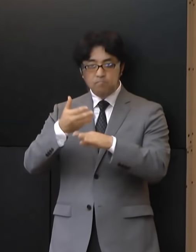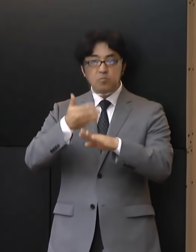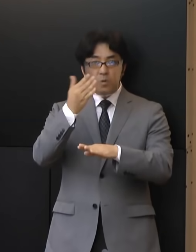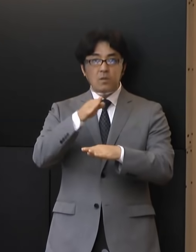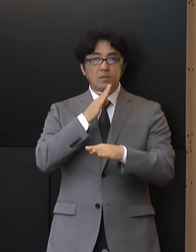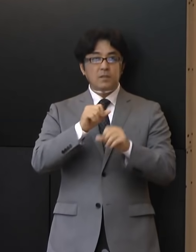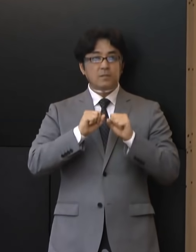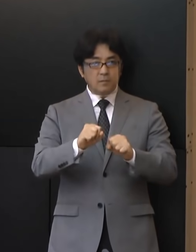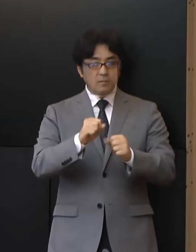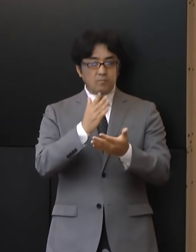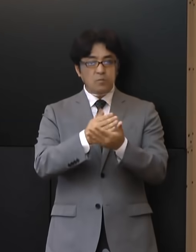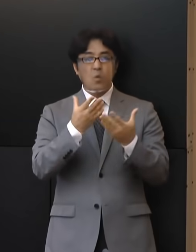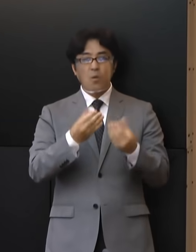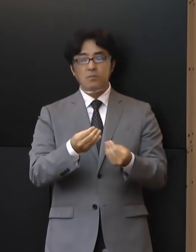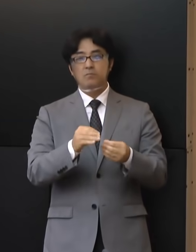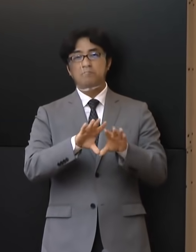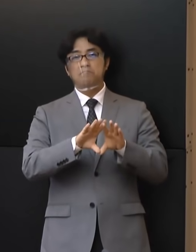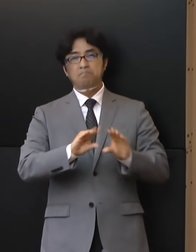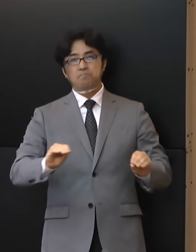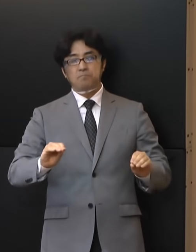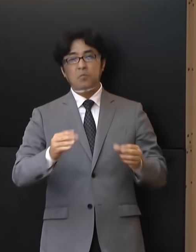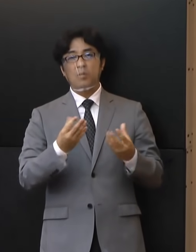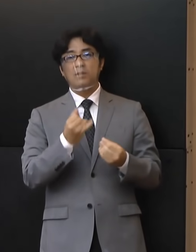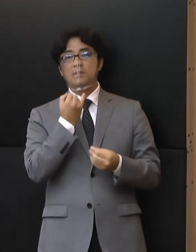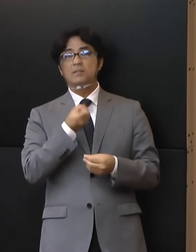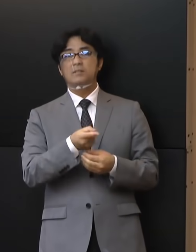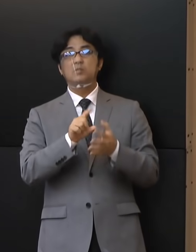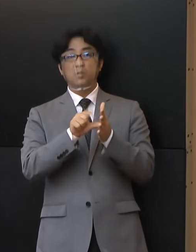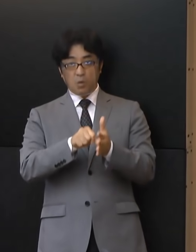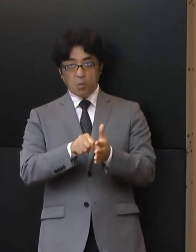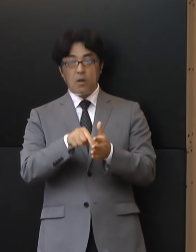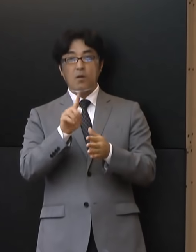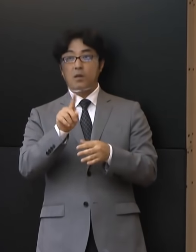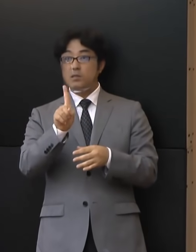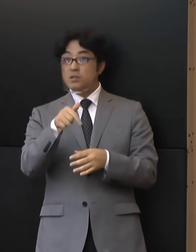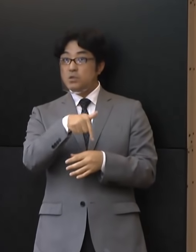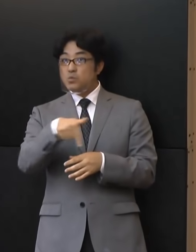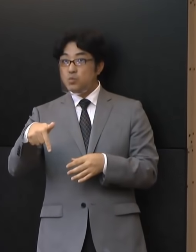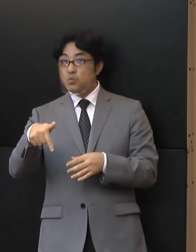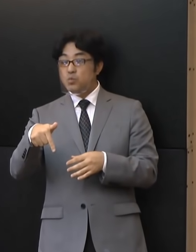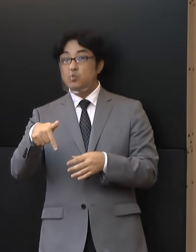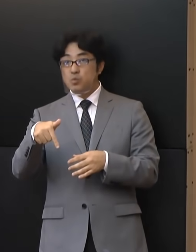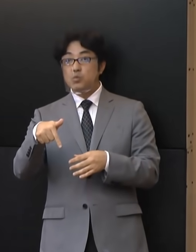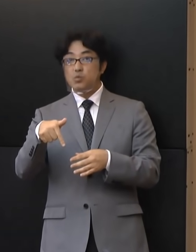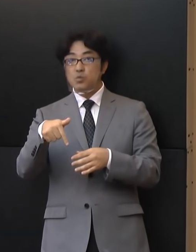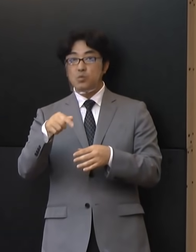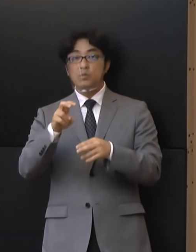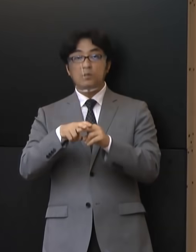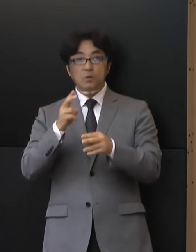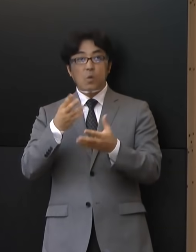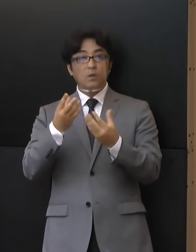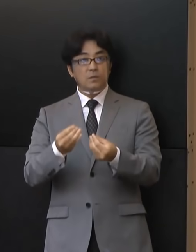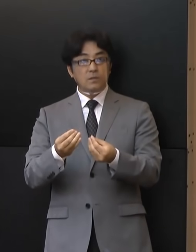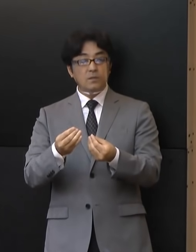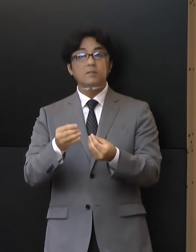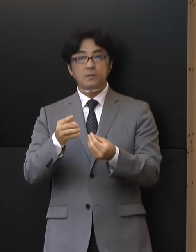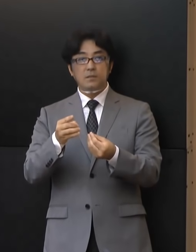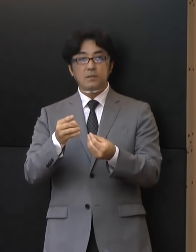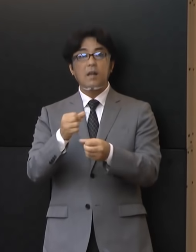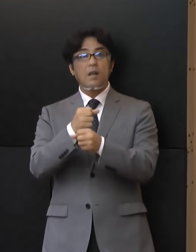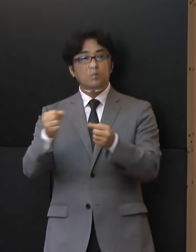する必要がなくなったと認められるときは、緊急事態措置の一部緩和あるいは解除を検討してまいります